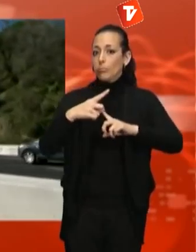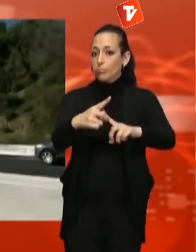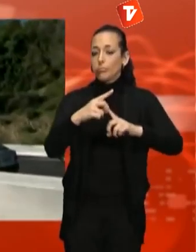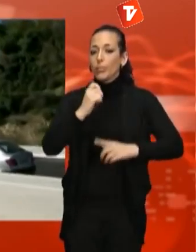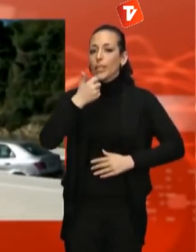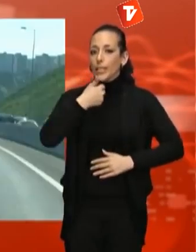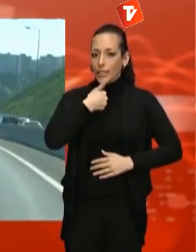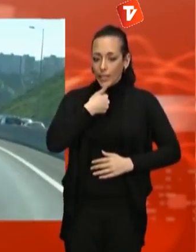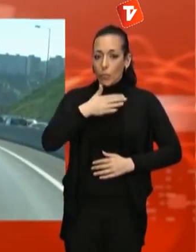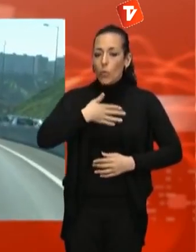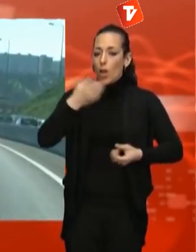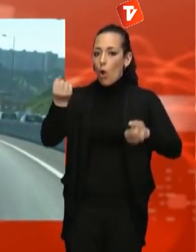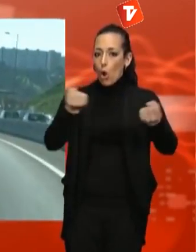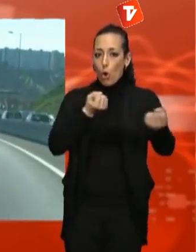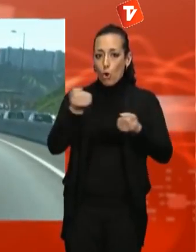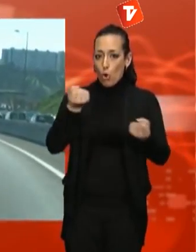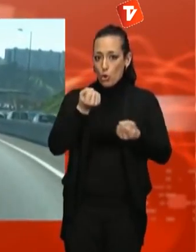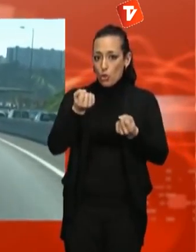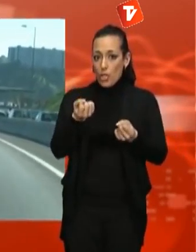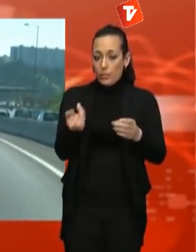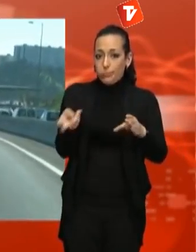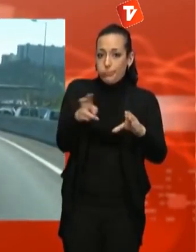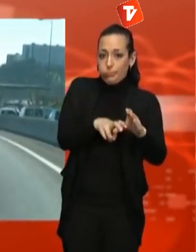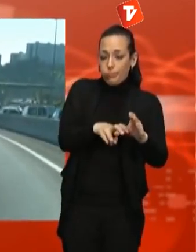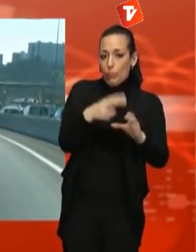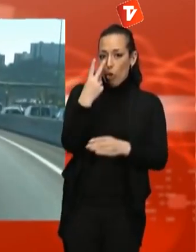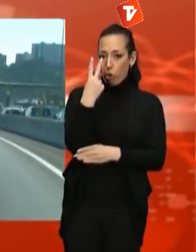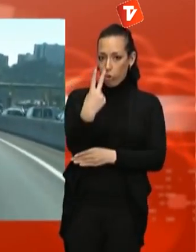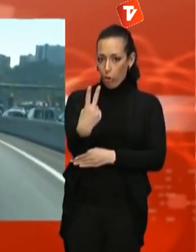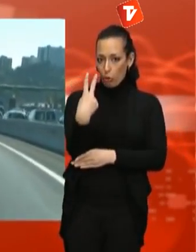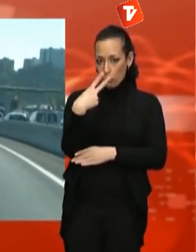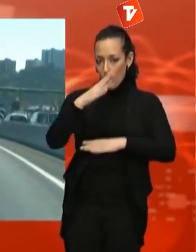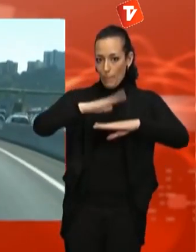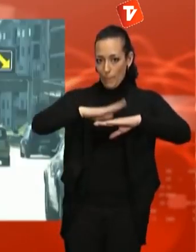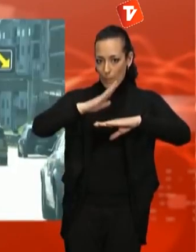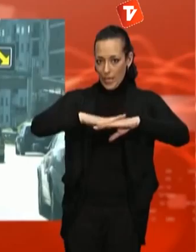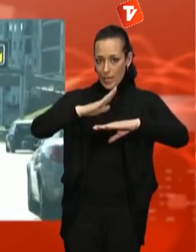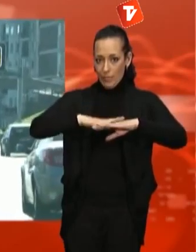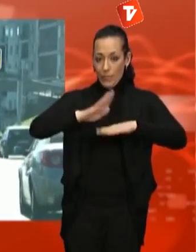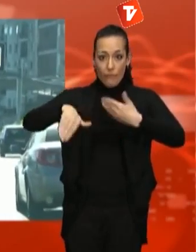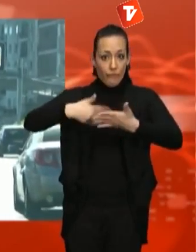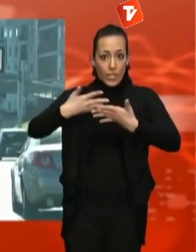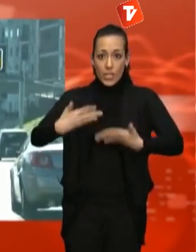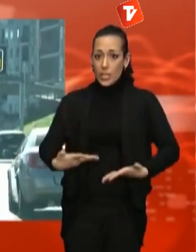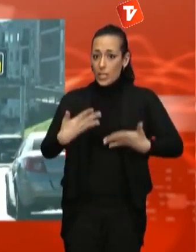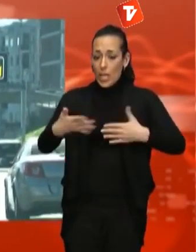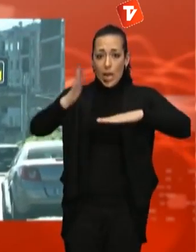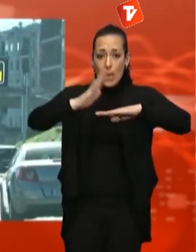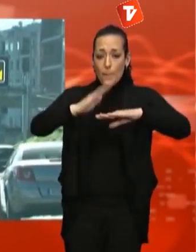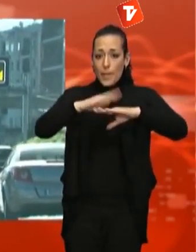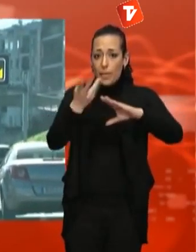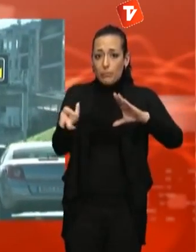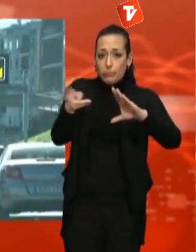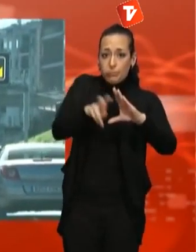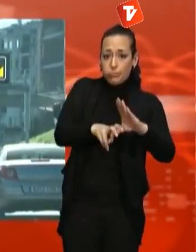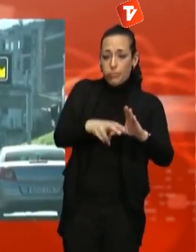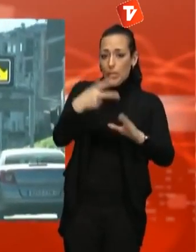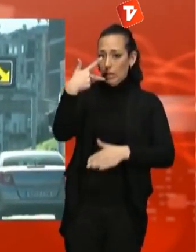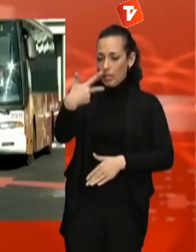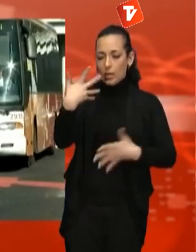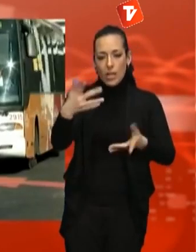amb dos ocupants. Fins ara, al mínim, eren tres o més ocupants. L'altre principal canvi és que la infraestructura, que va costar